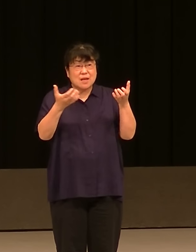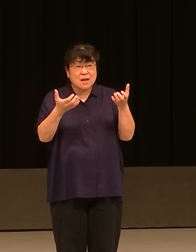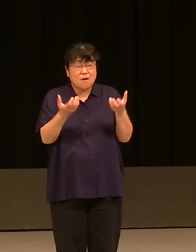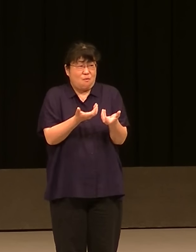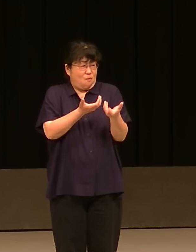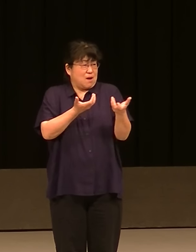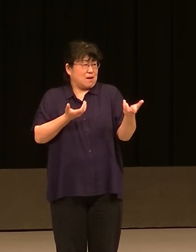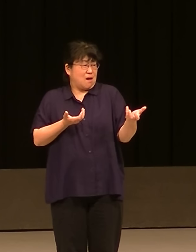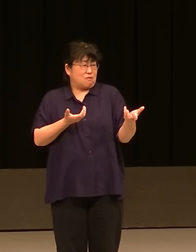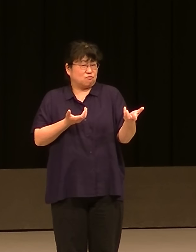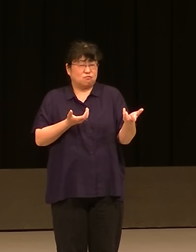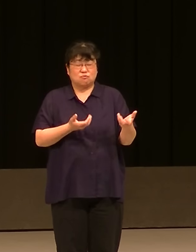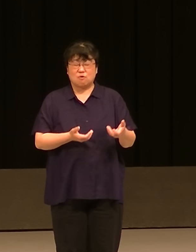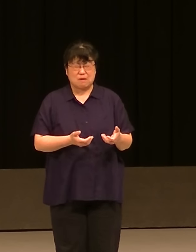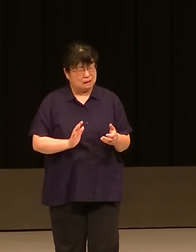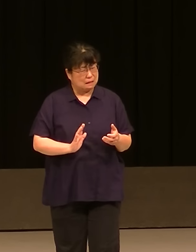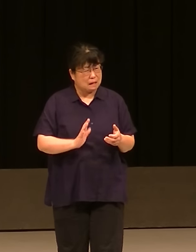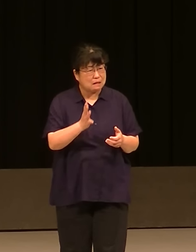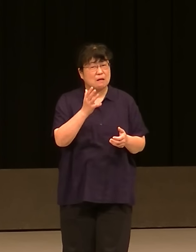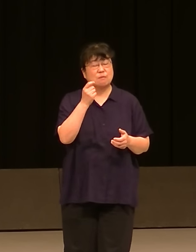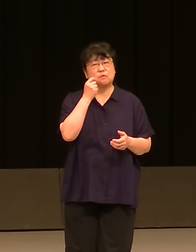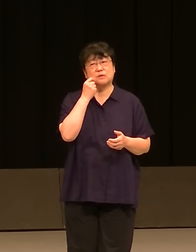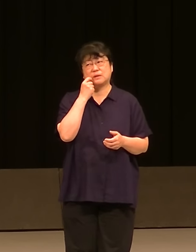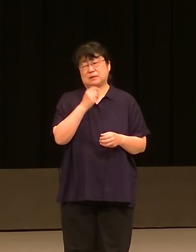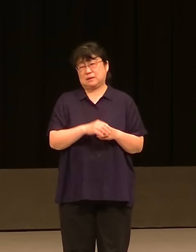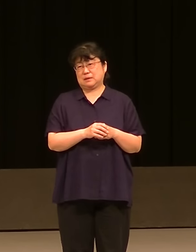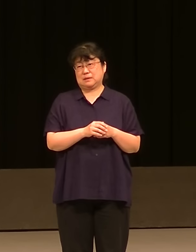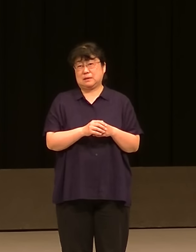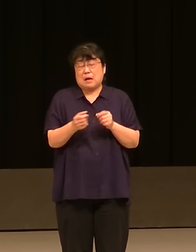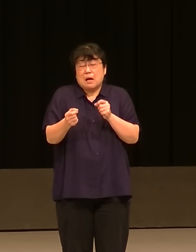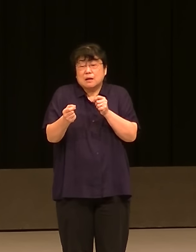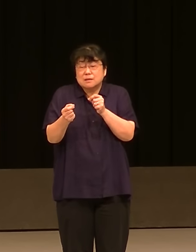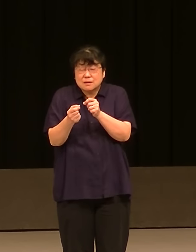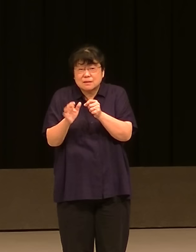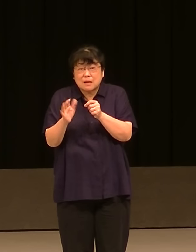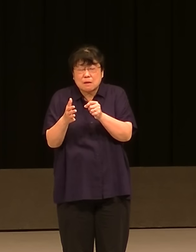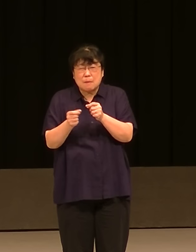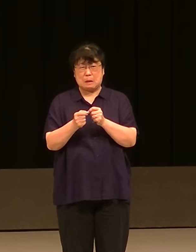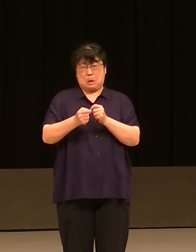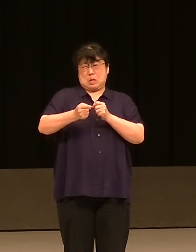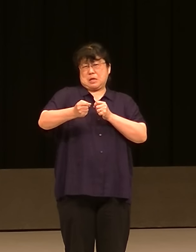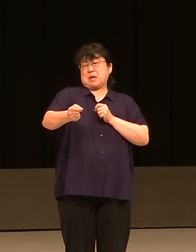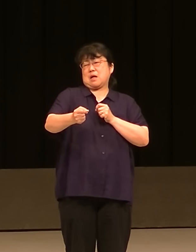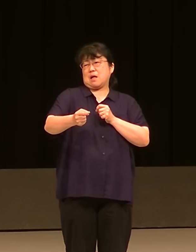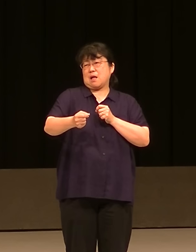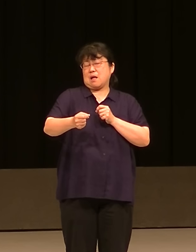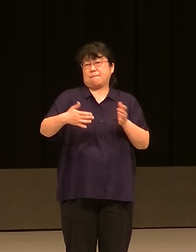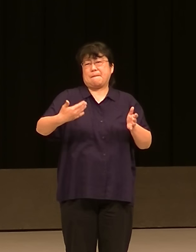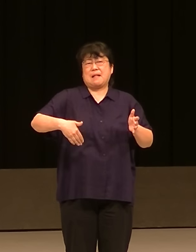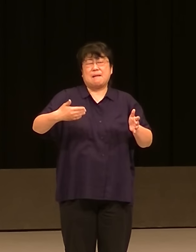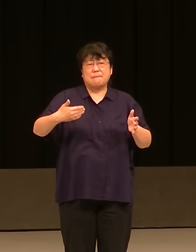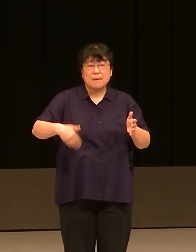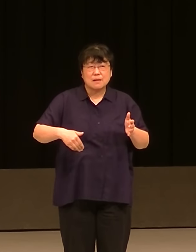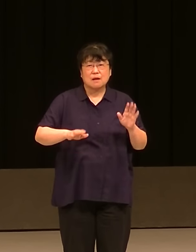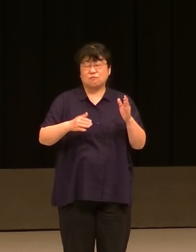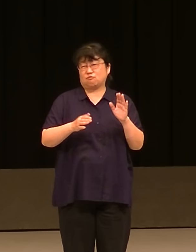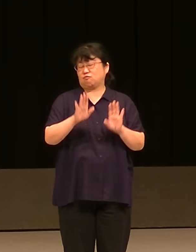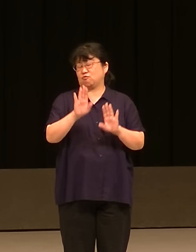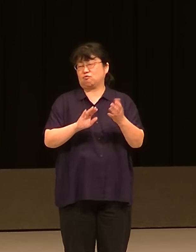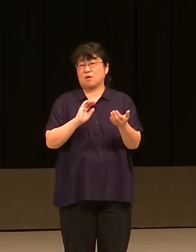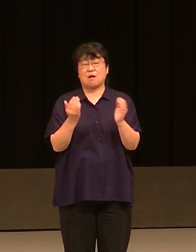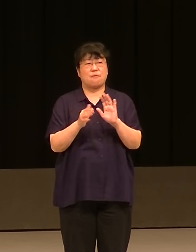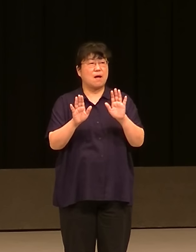というところに今極めて近づきそうだったものがぐっと引っ張り戻されてしまっているというような